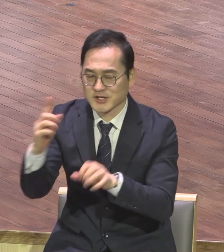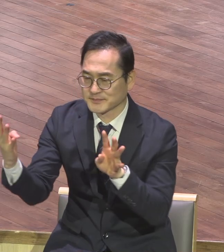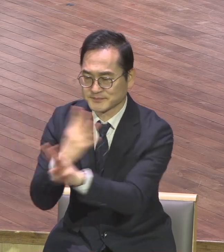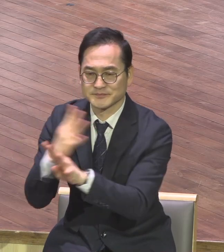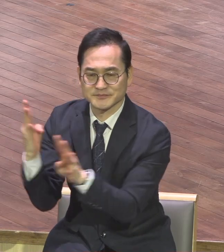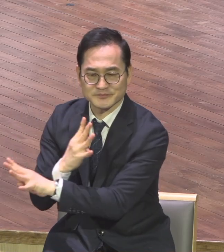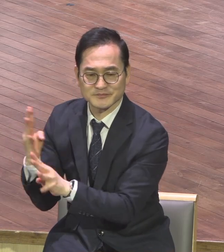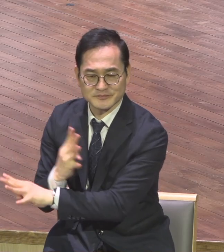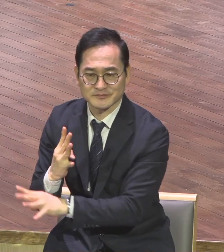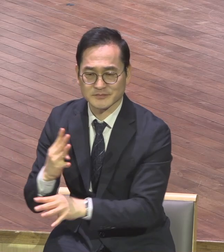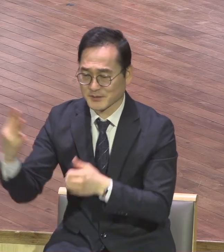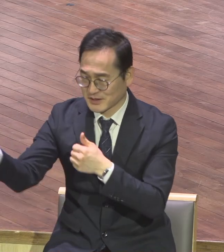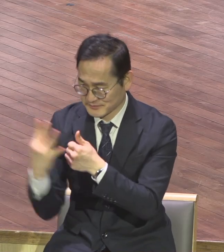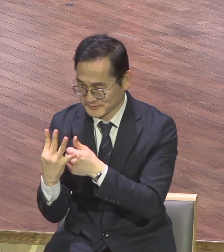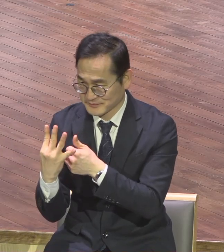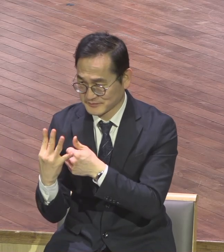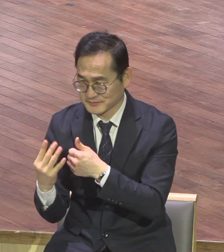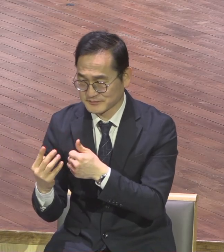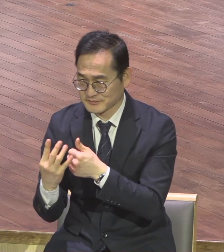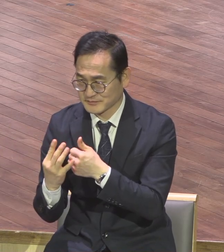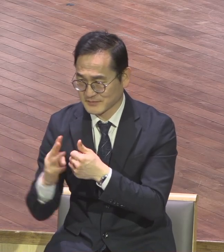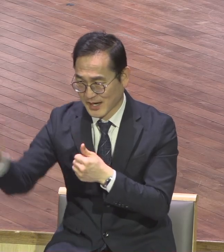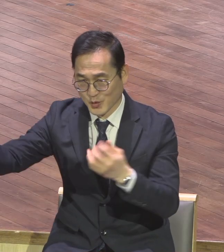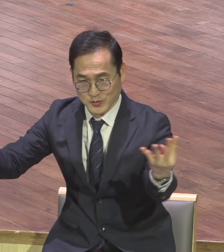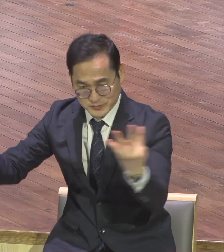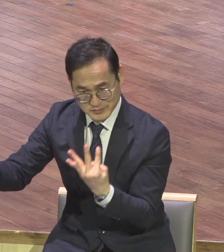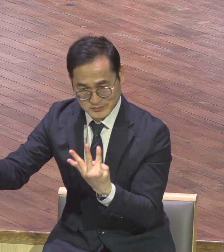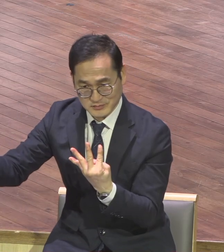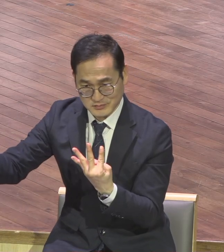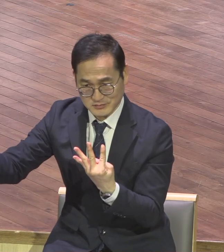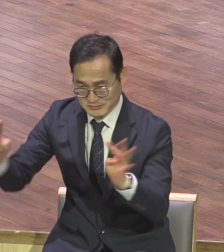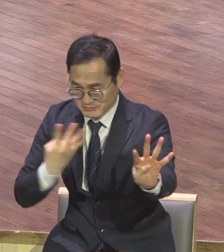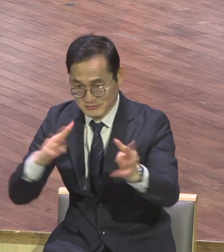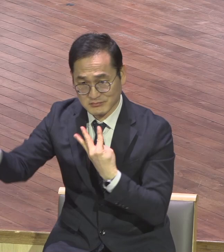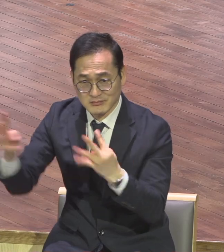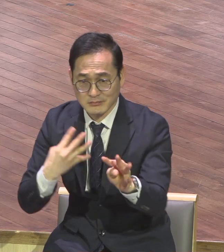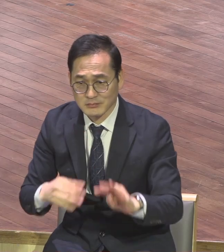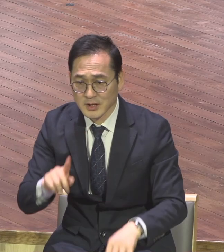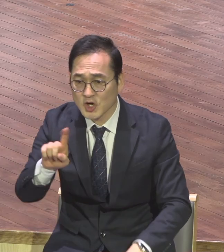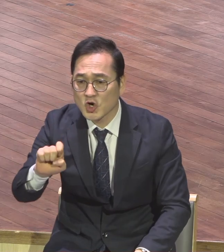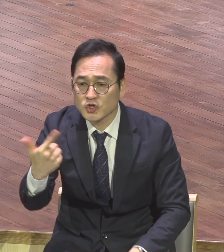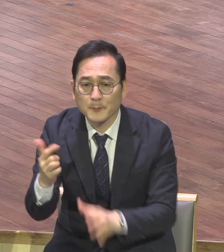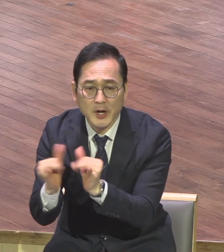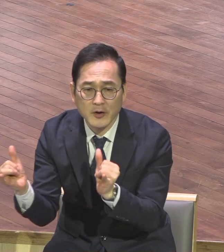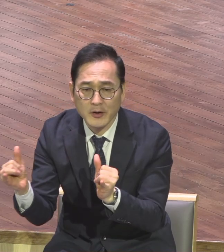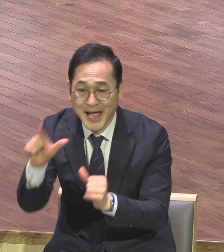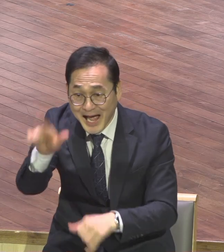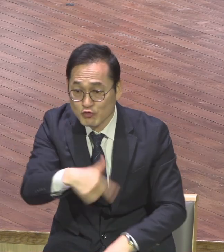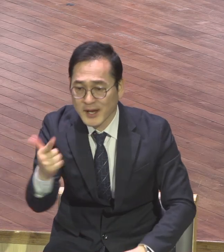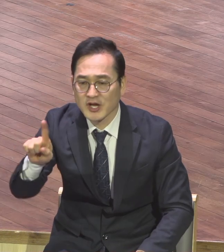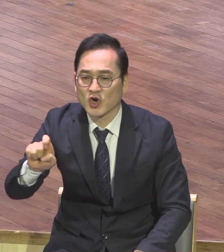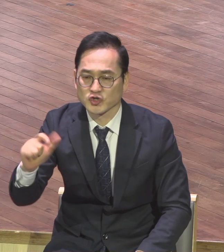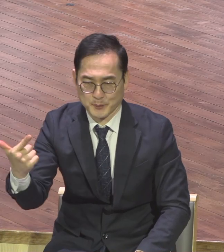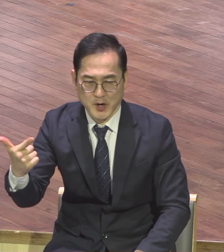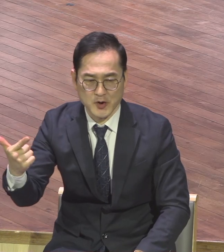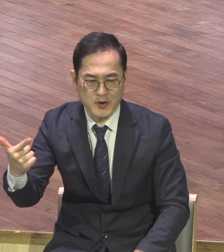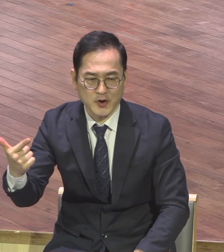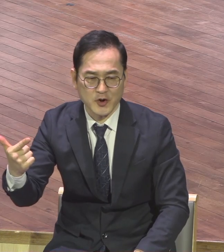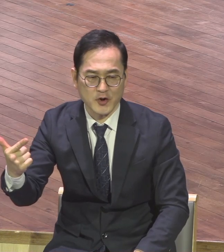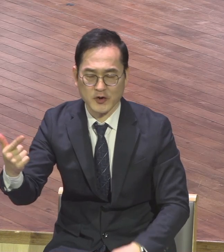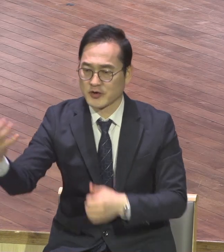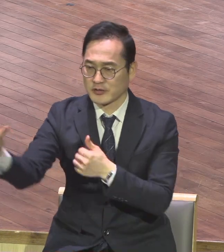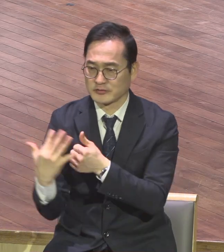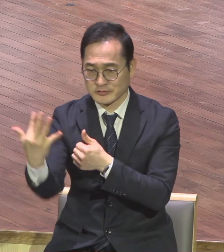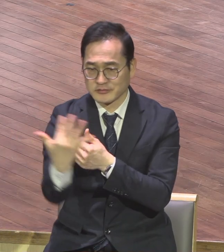돌아가니까. 그러니 바울이 뭐요? 한마디로, 그냥 한마디로 하나님이 차려준